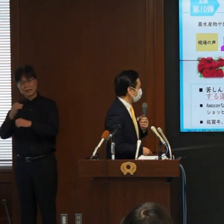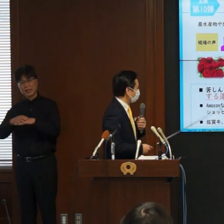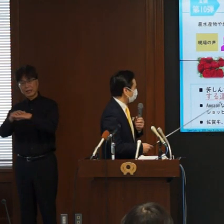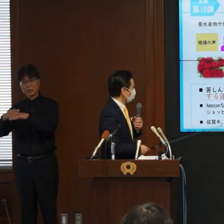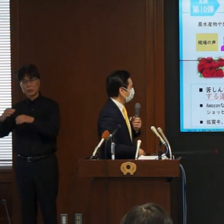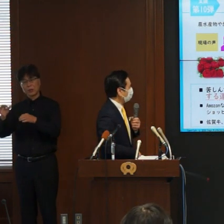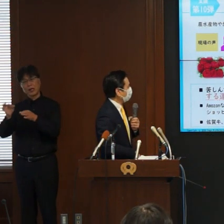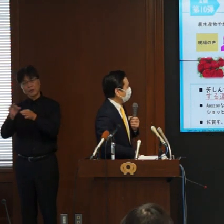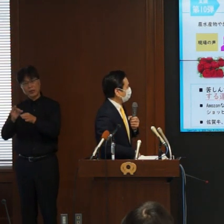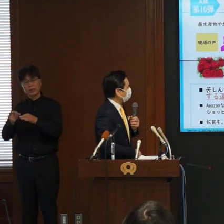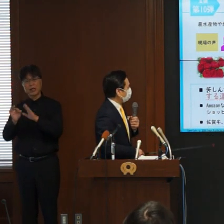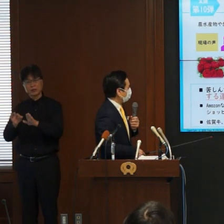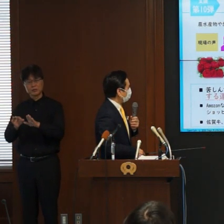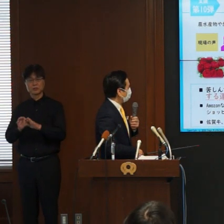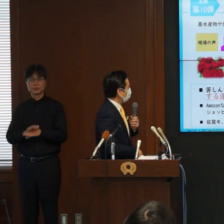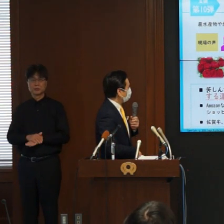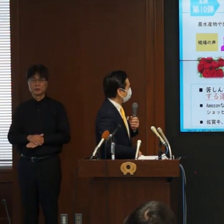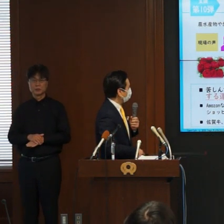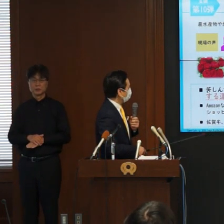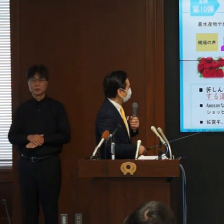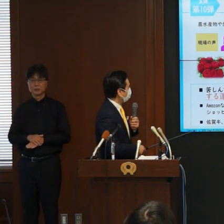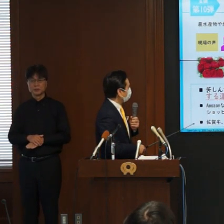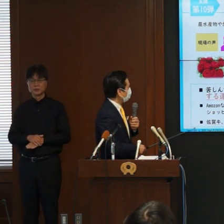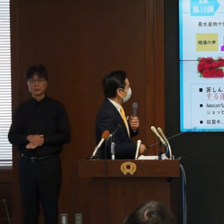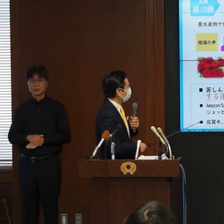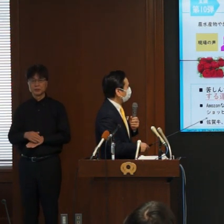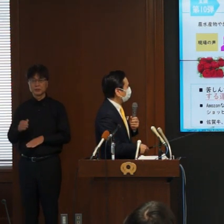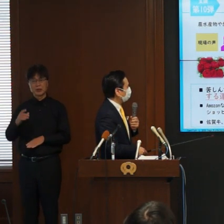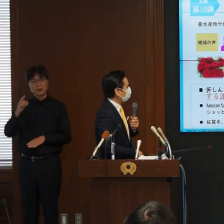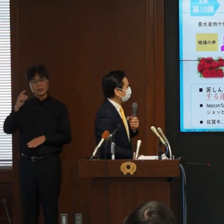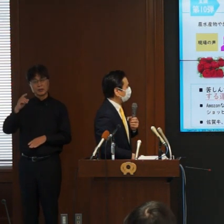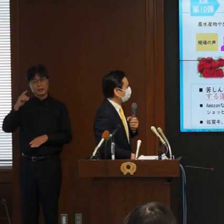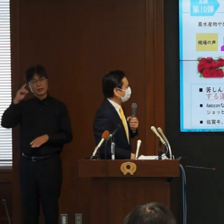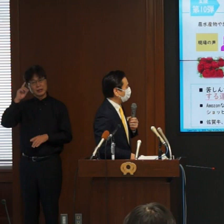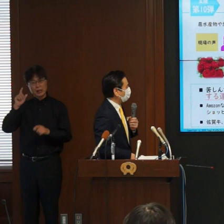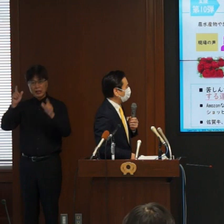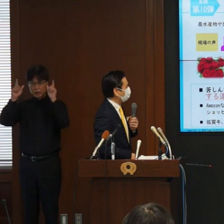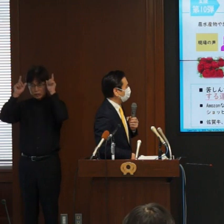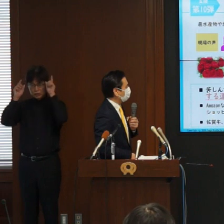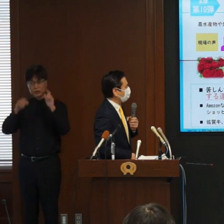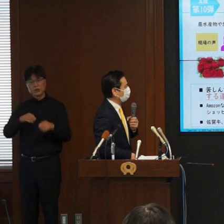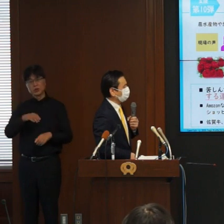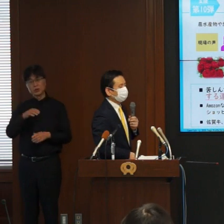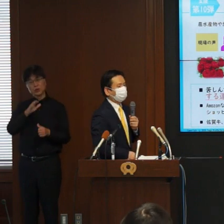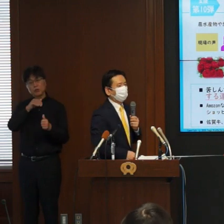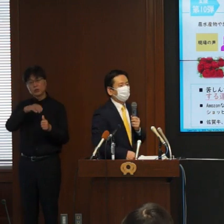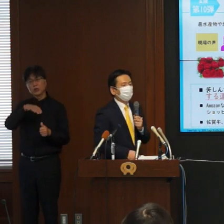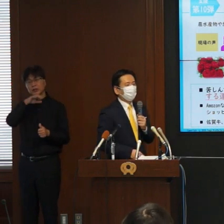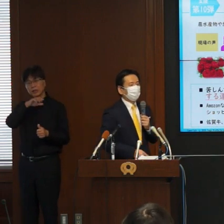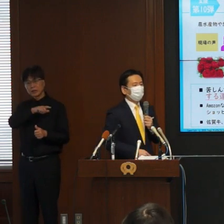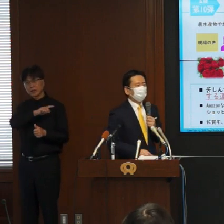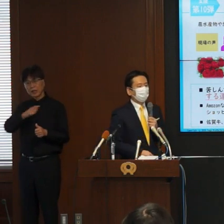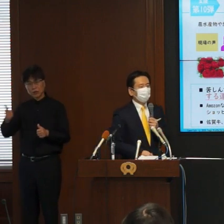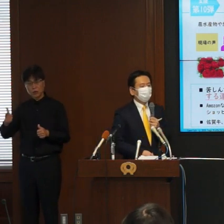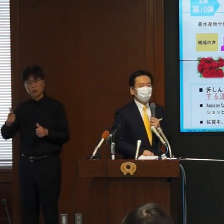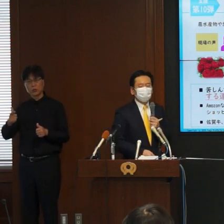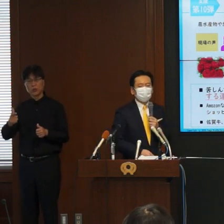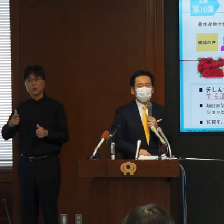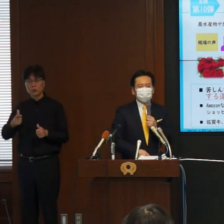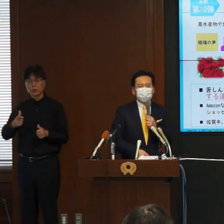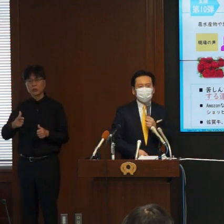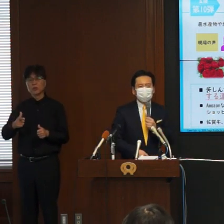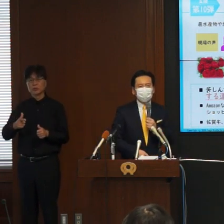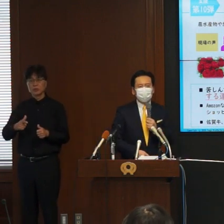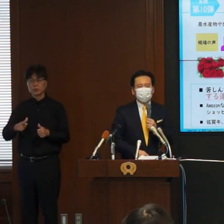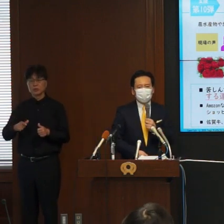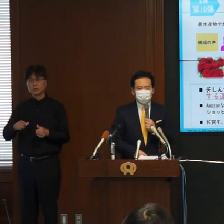援をさせていただきます。それから佐賀牛、呼子のイカなどを高級食に提供すると、今日